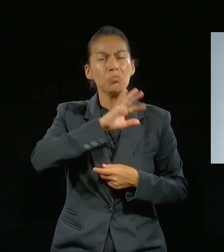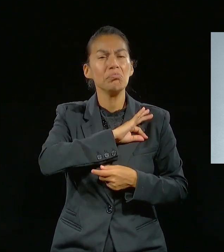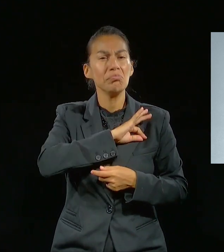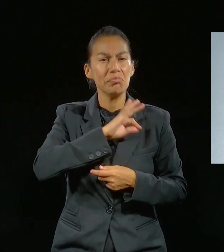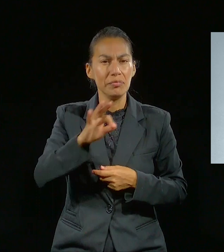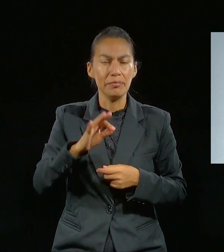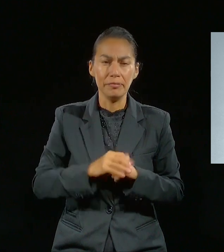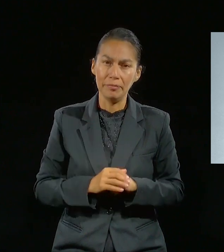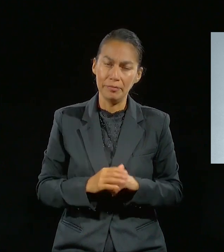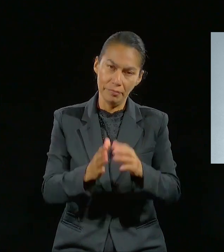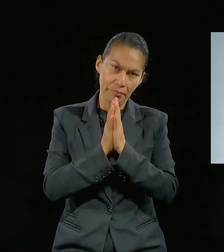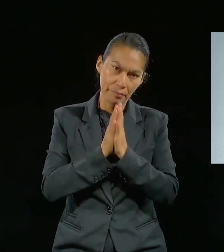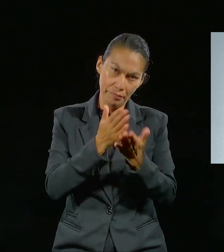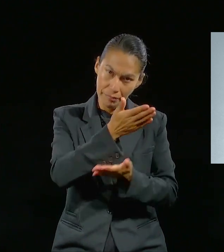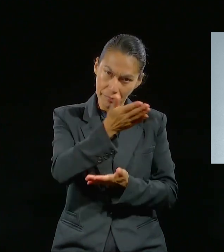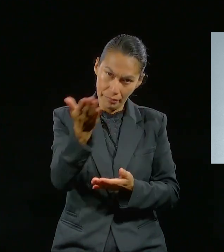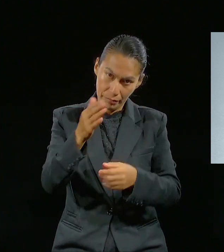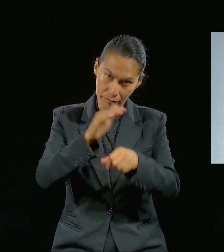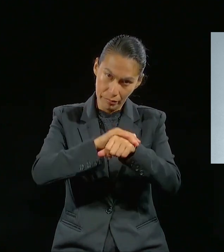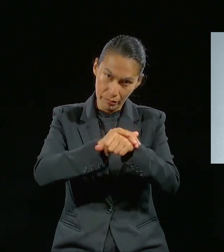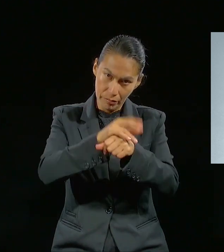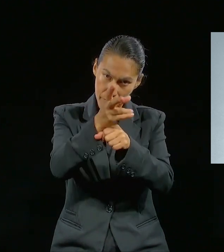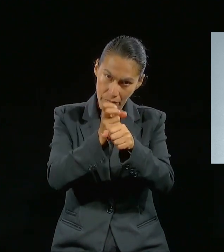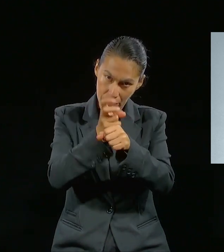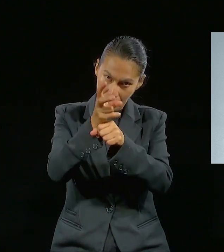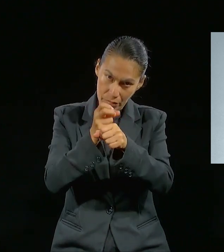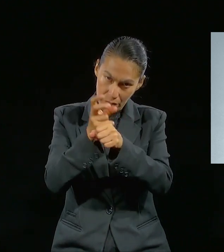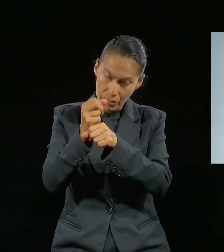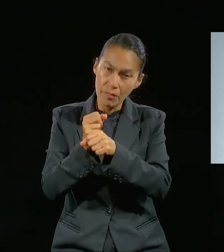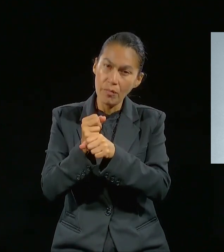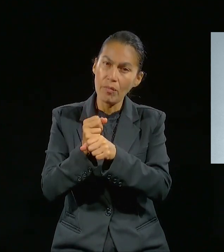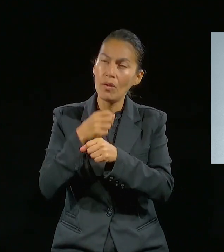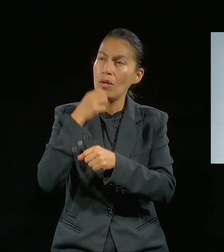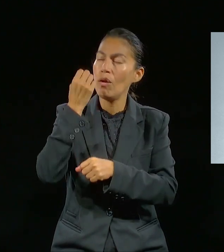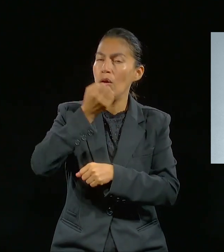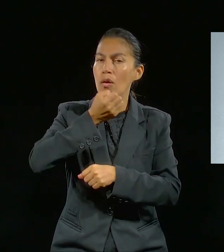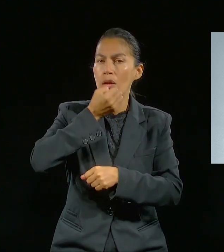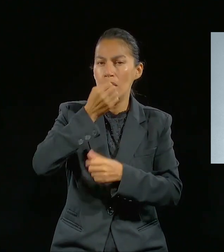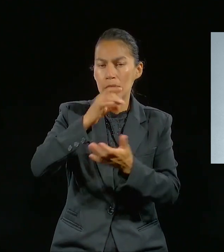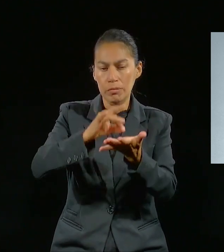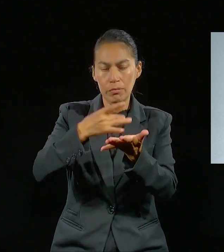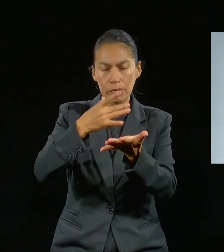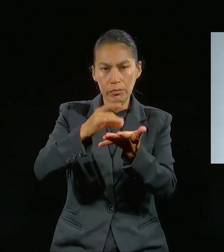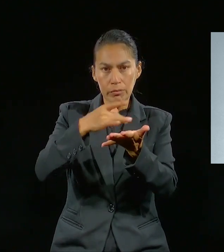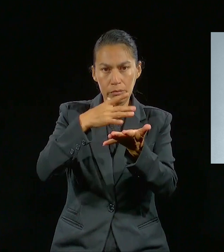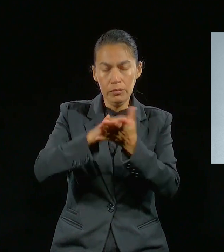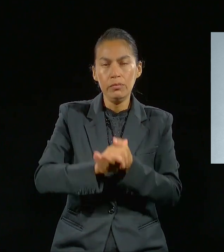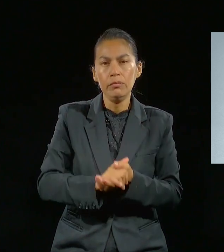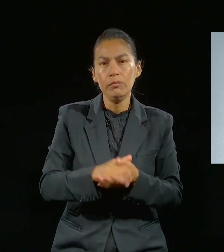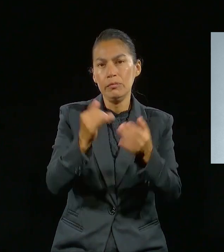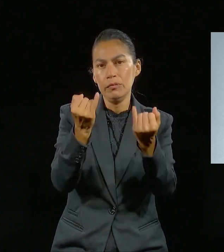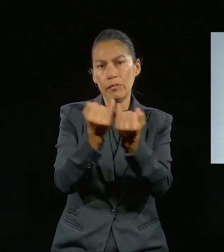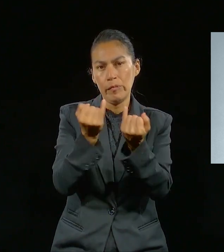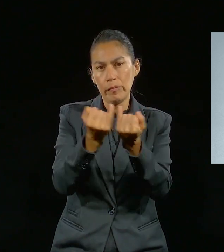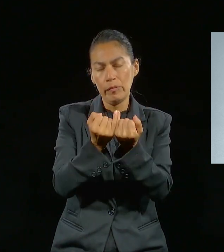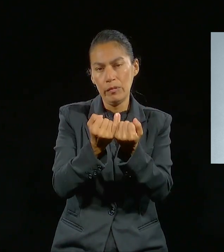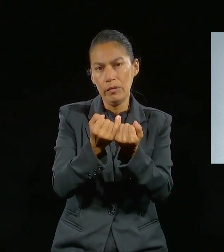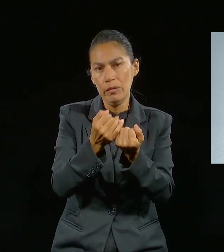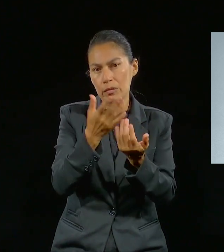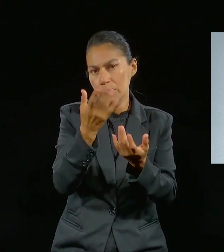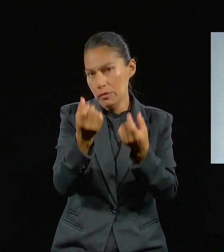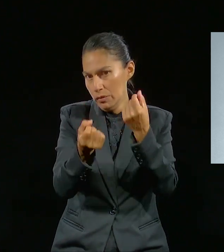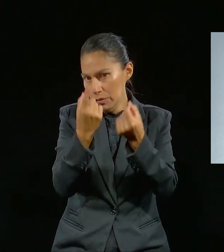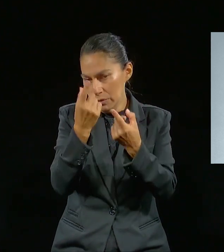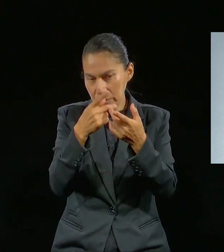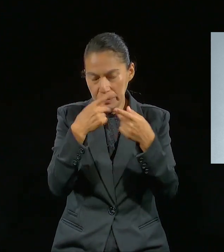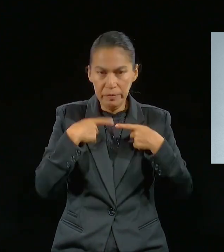imposible. Así que invitamos a nuestros amigos a que envíen sus pedidos de oración. También a que anoten esos